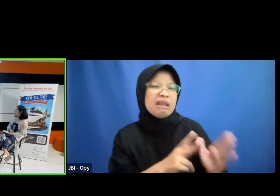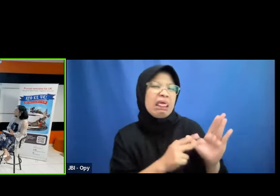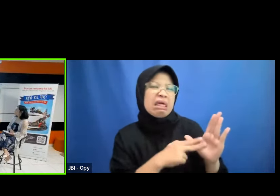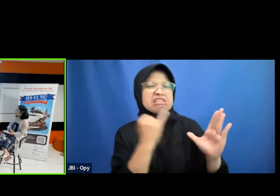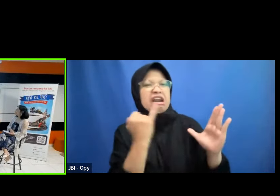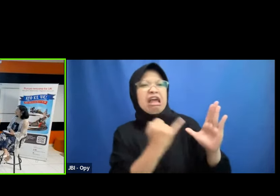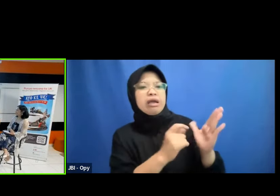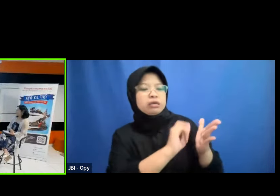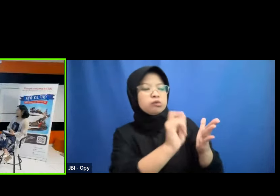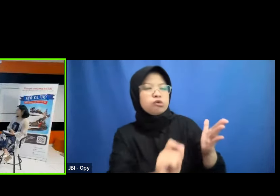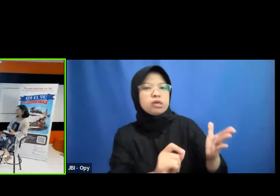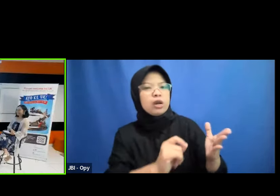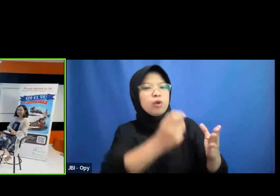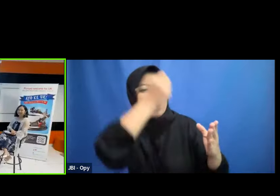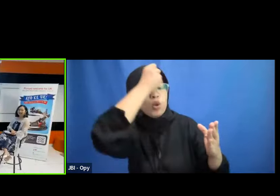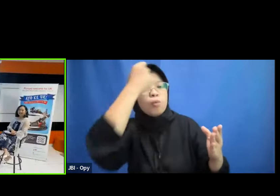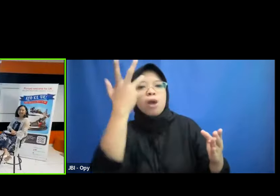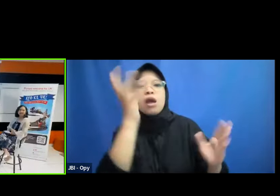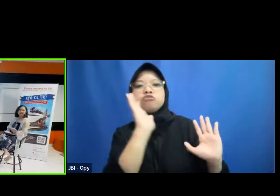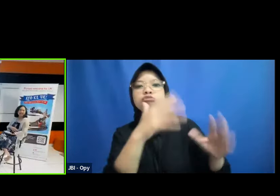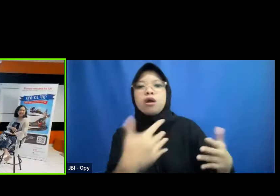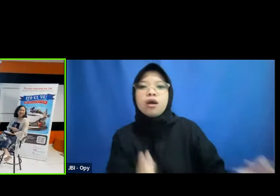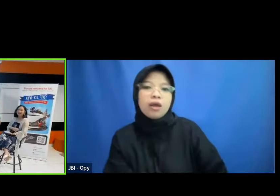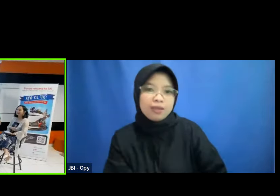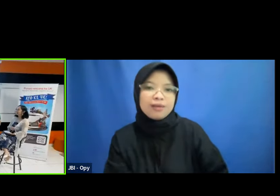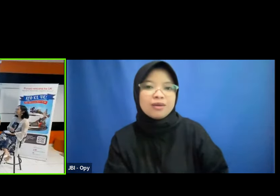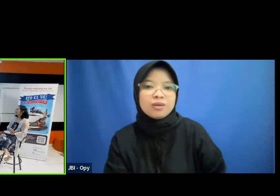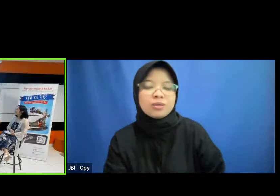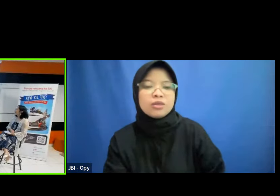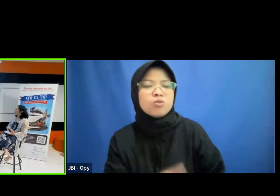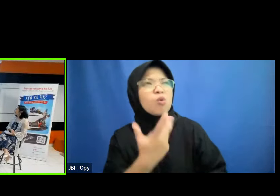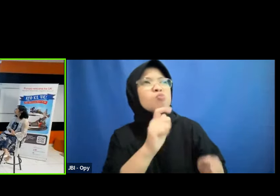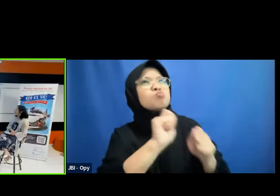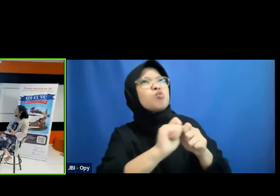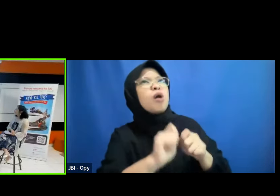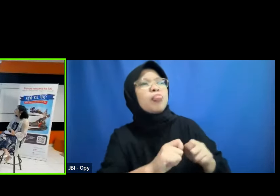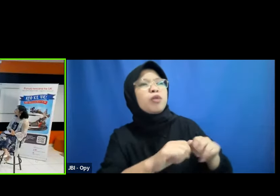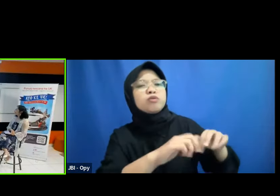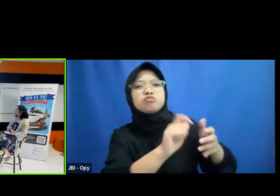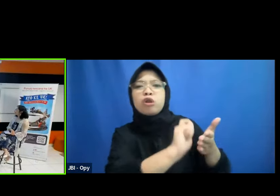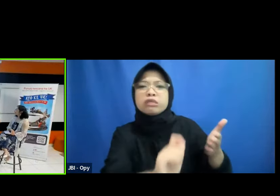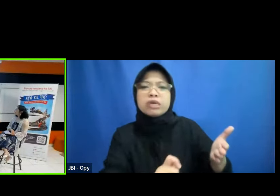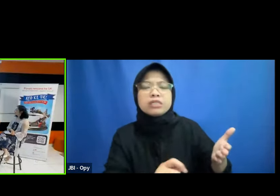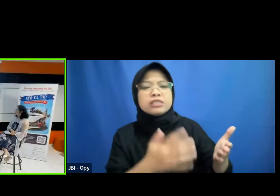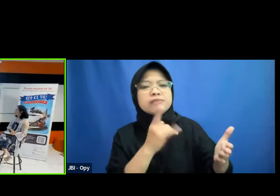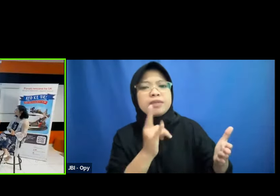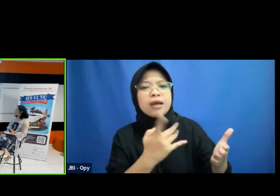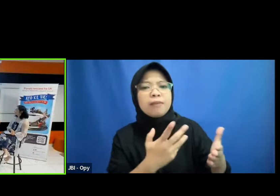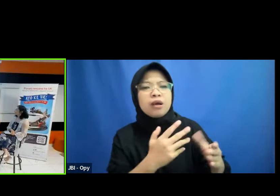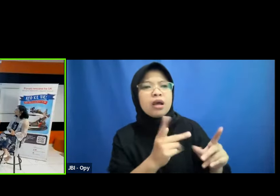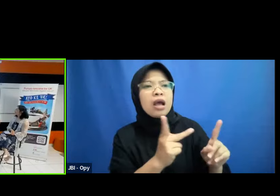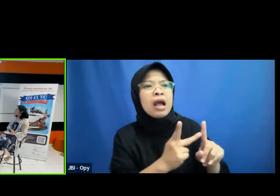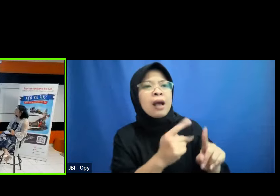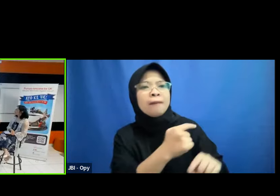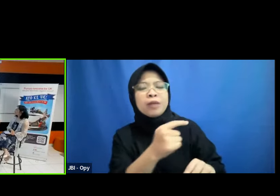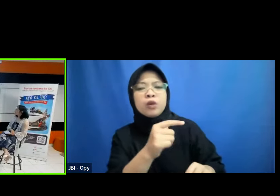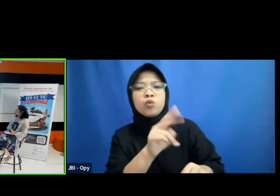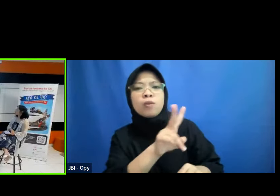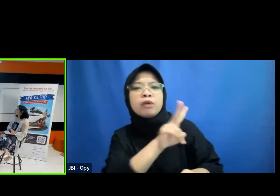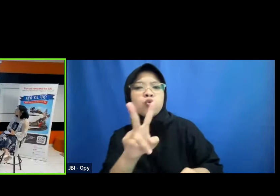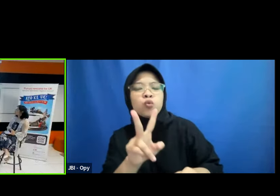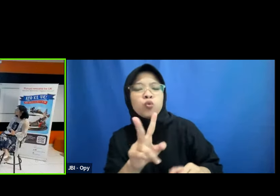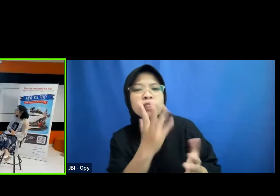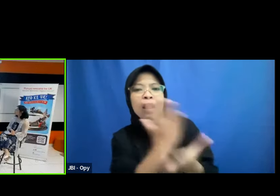sampai udah dilupain gitu kan W saya bikinnya kayak lumayan impulsif kayak Hamin 2 minggu Dar deadline